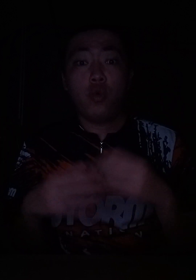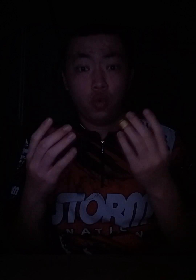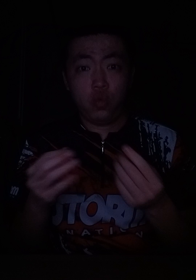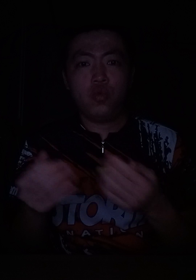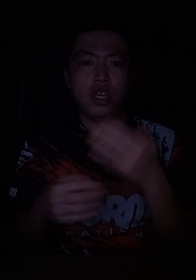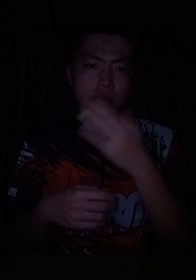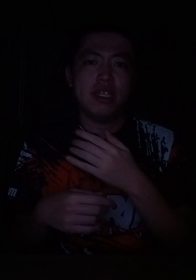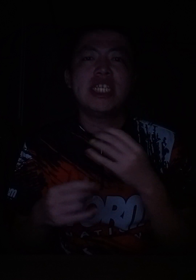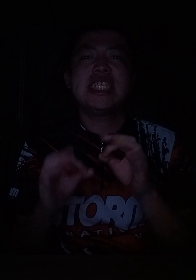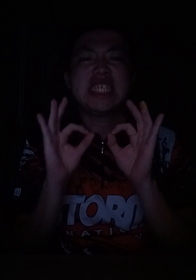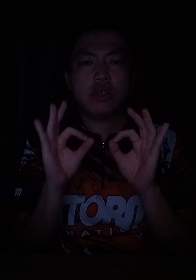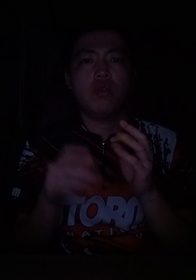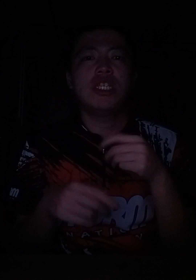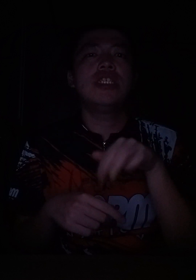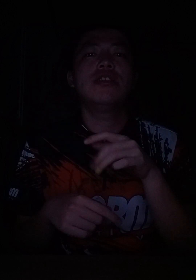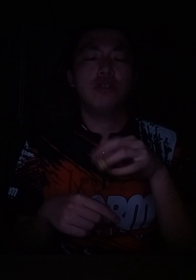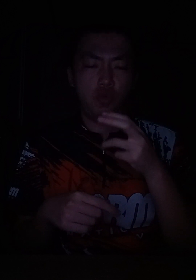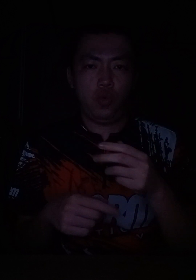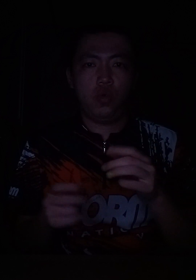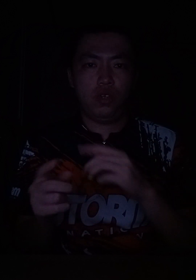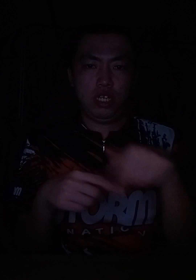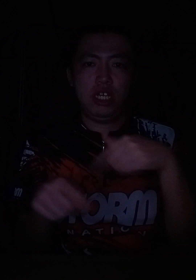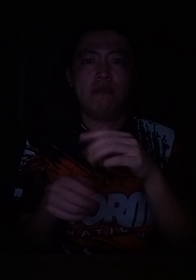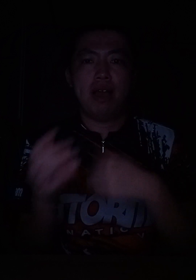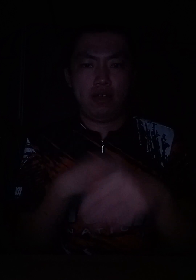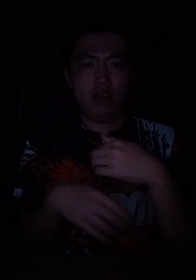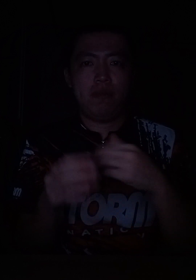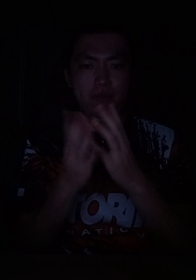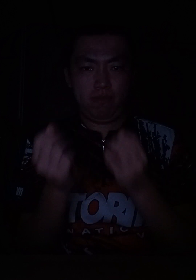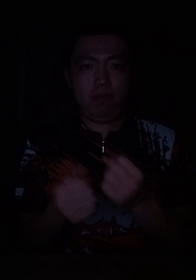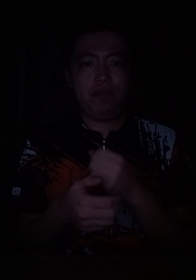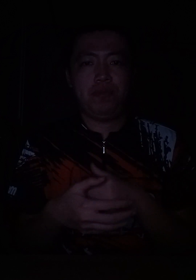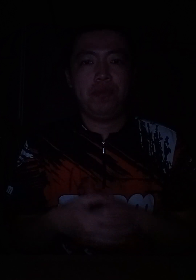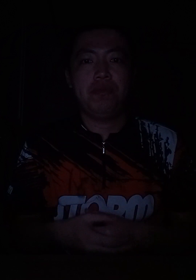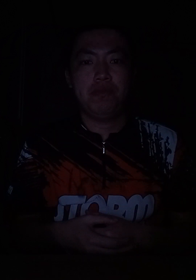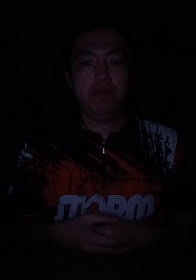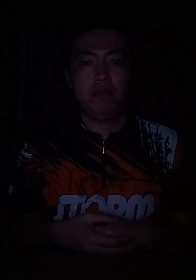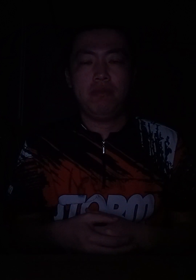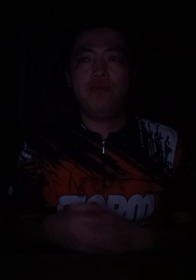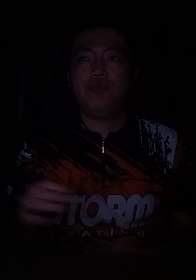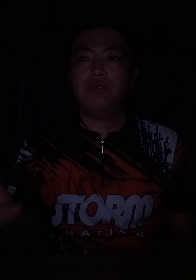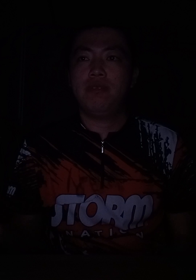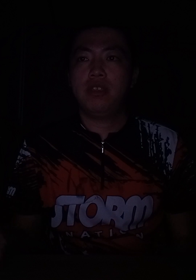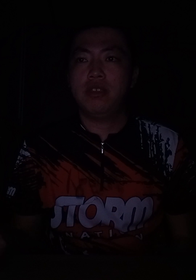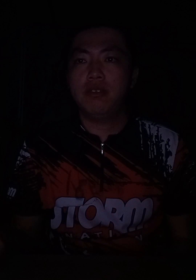안전을 위해서라면 쓸 돈은 쓰자는 쪽으로 의식이 바뀌어야 합니다. SBS 손형환입니다.